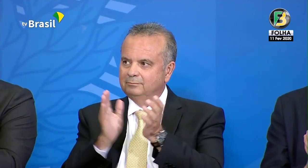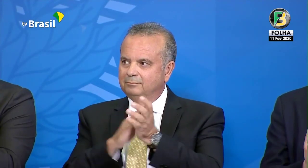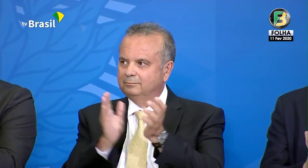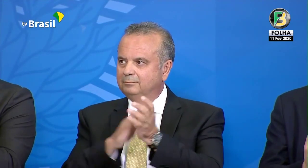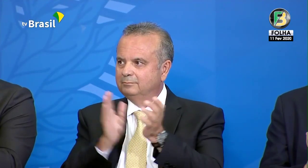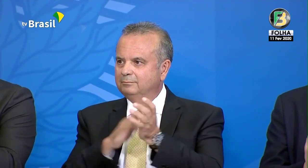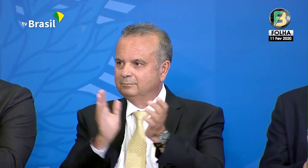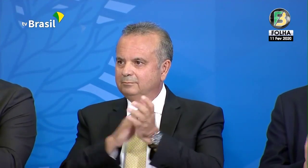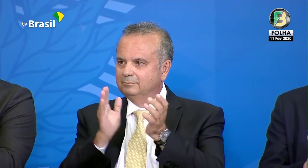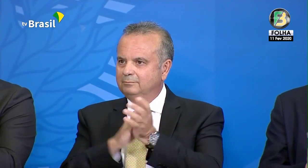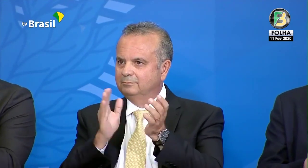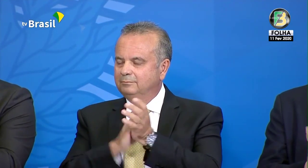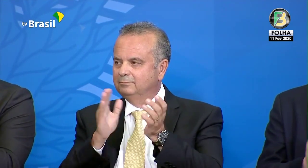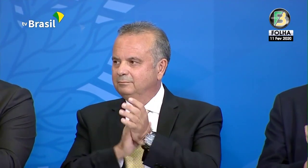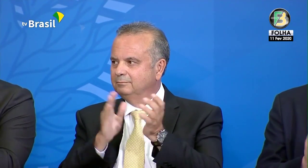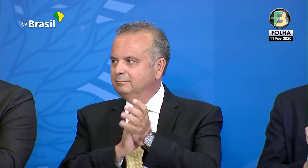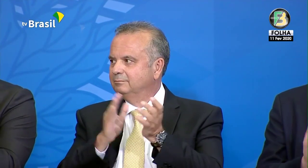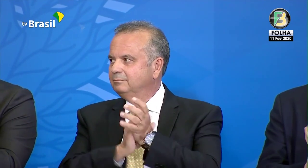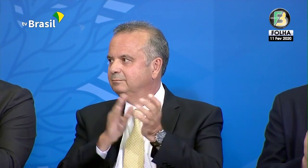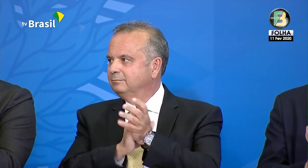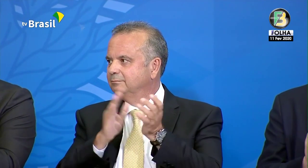reforma.